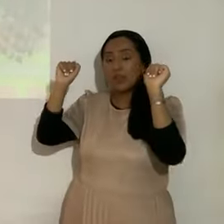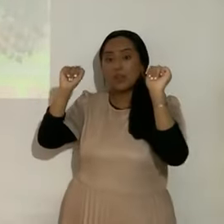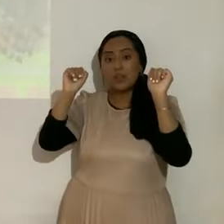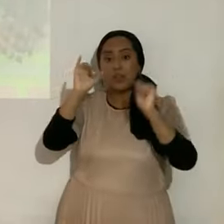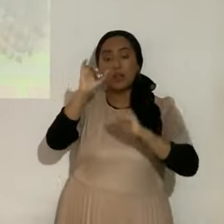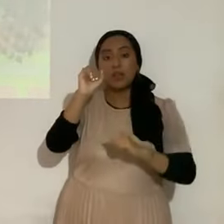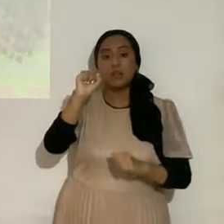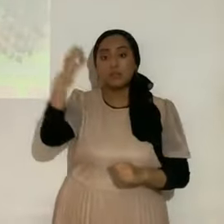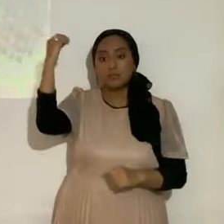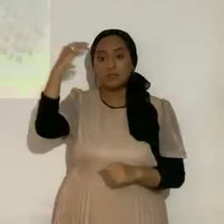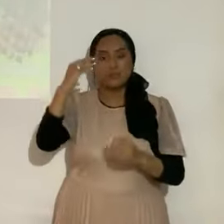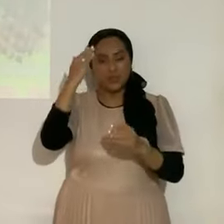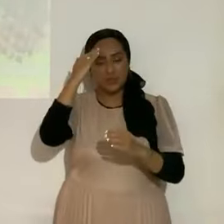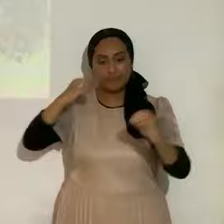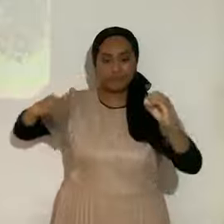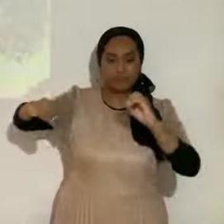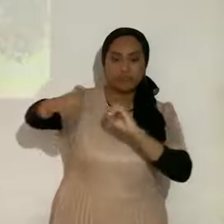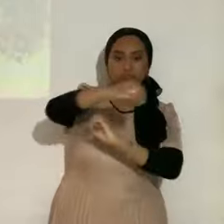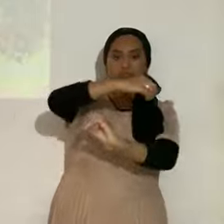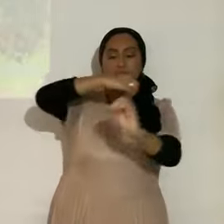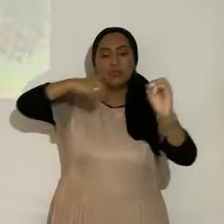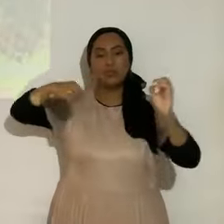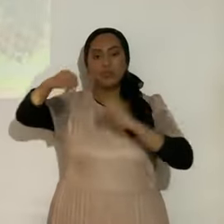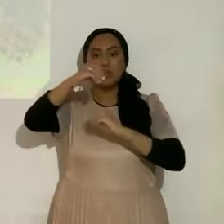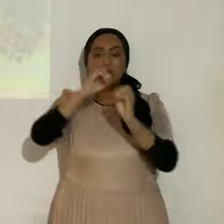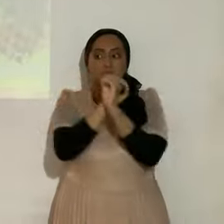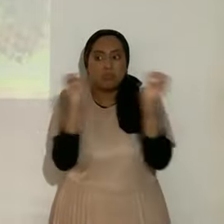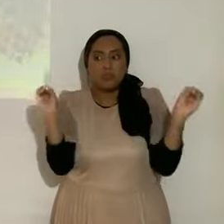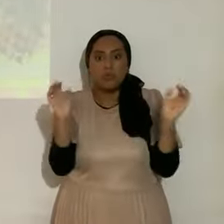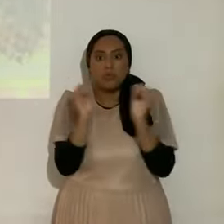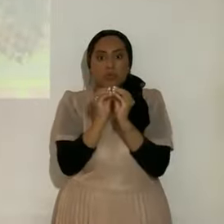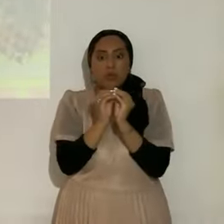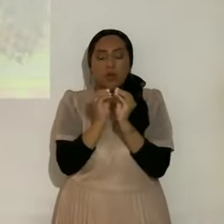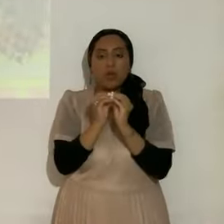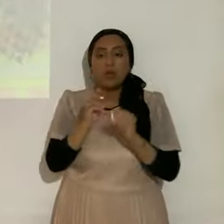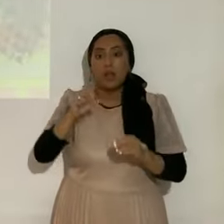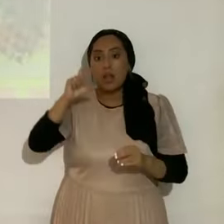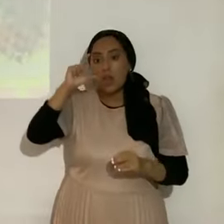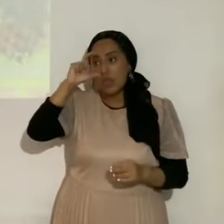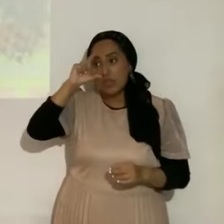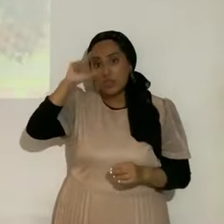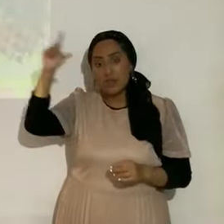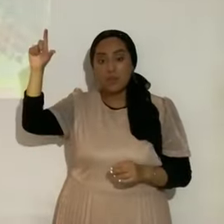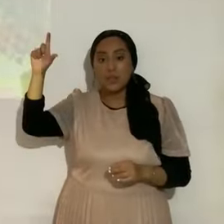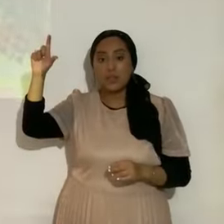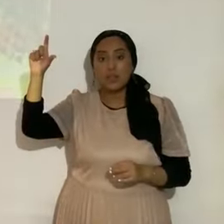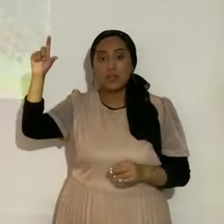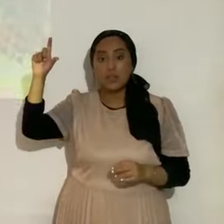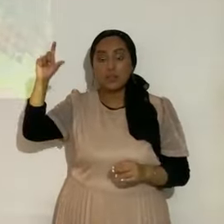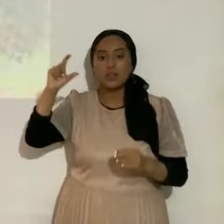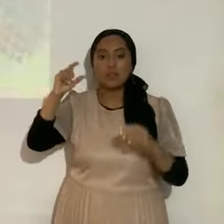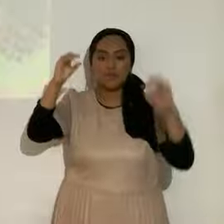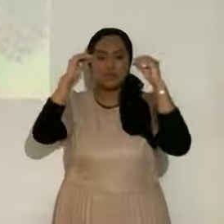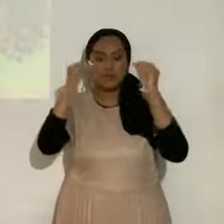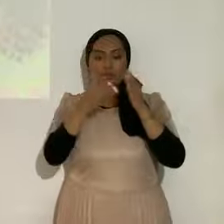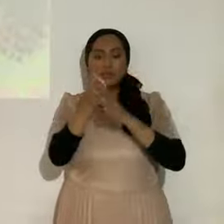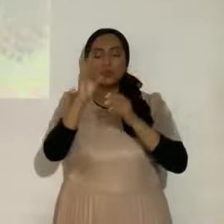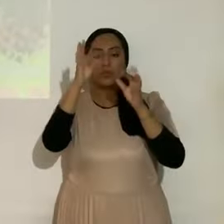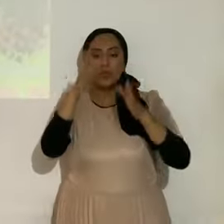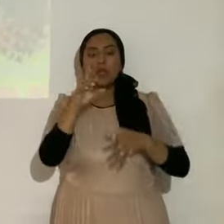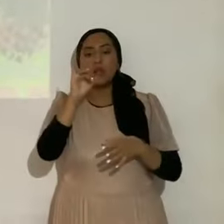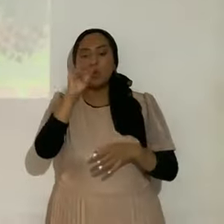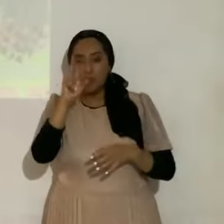ya no orbitaría. Su trayectoria sería recta. La luna prácticamente se nos ha ministrado a través de nuestro Rey